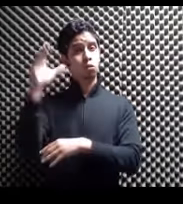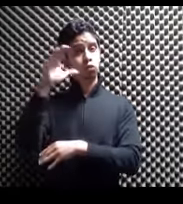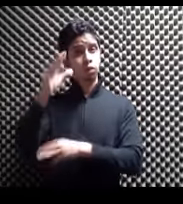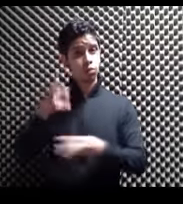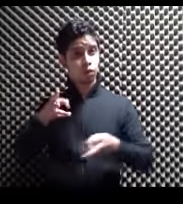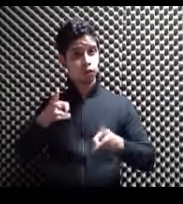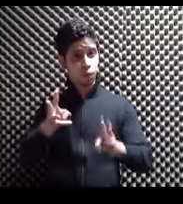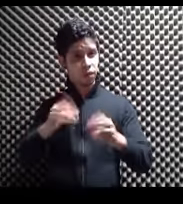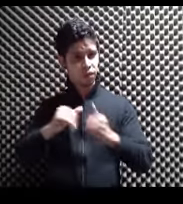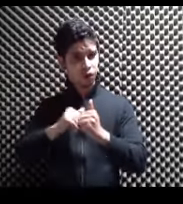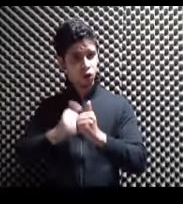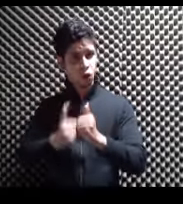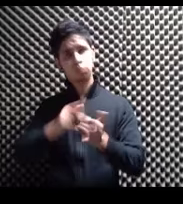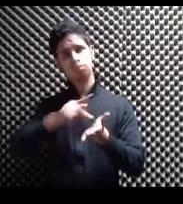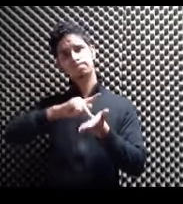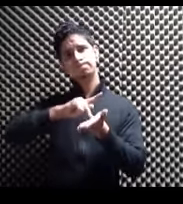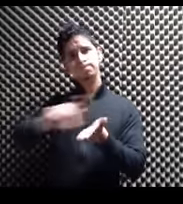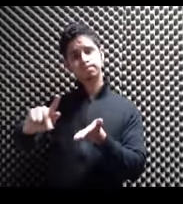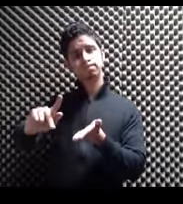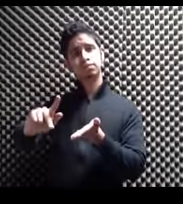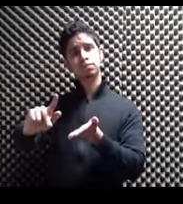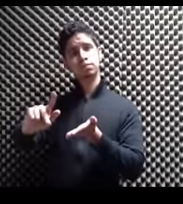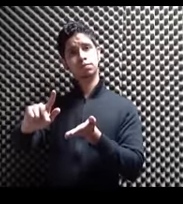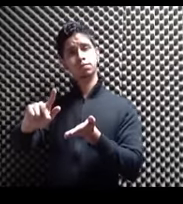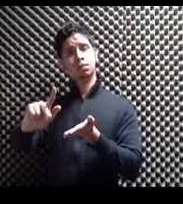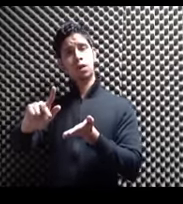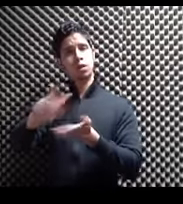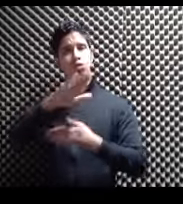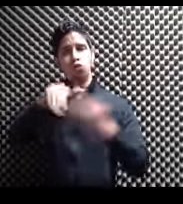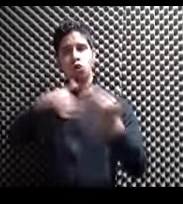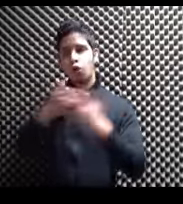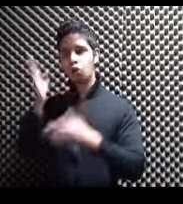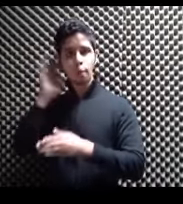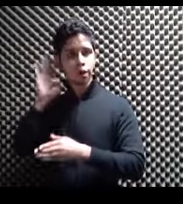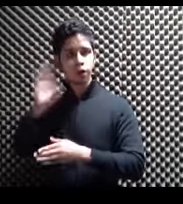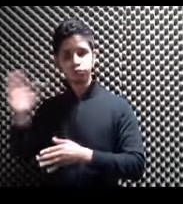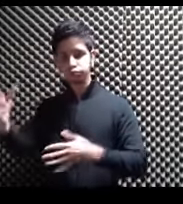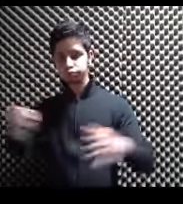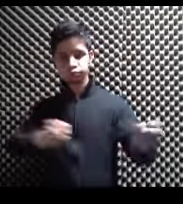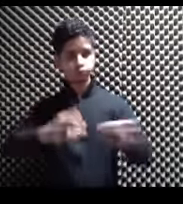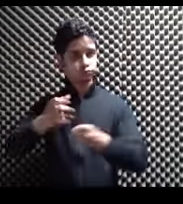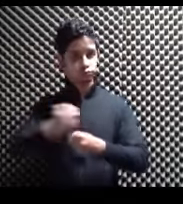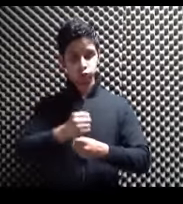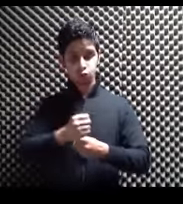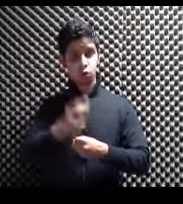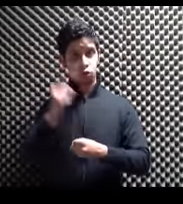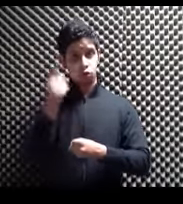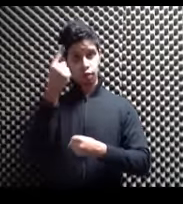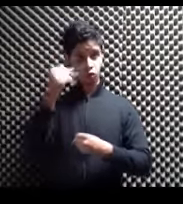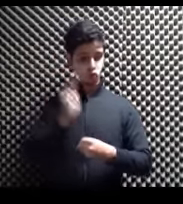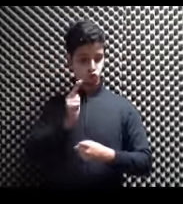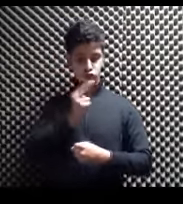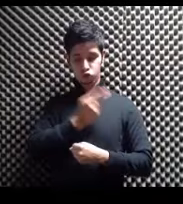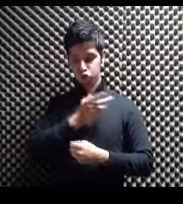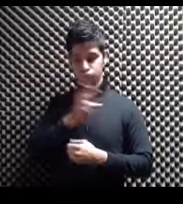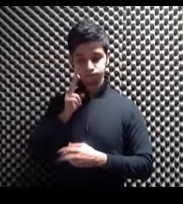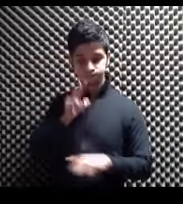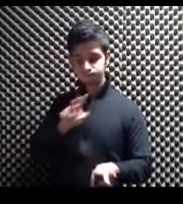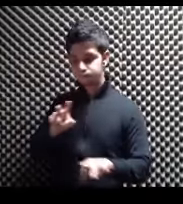gastos de los perritos que rescatamos. Porque una vez nosotros rescatamos, nosotros lo que hacemos es ponerlos en condición,